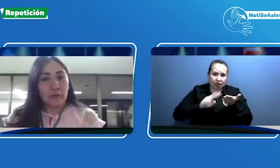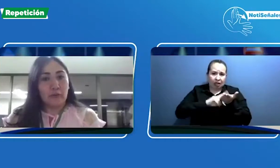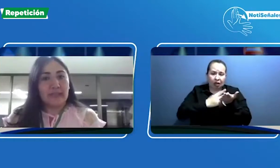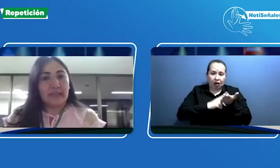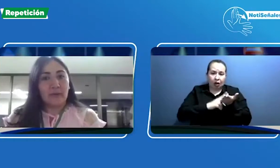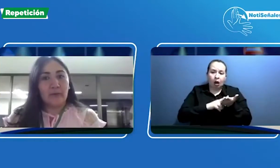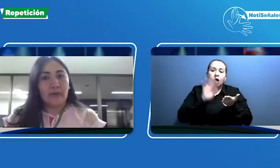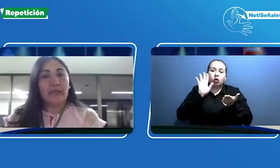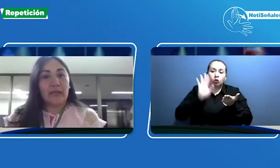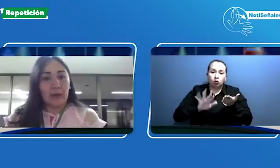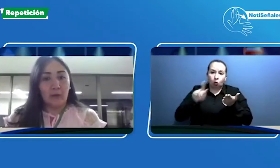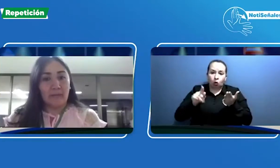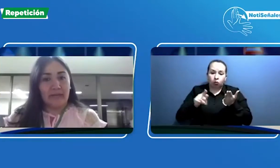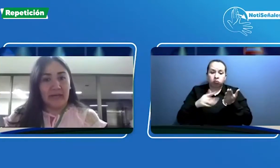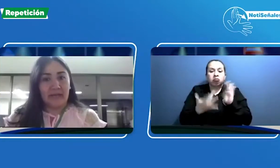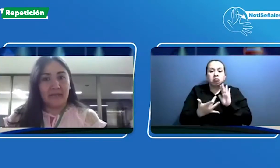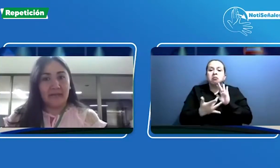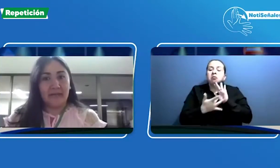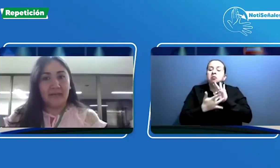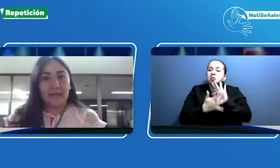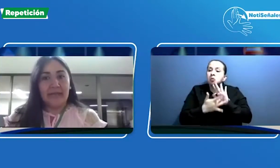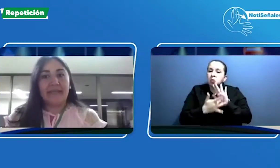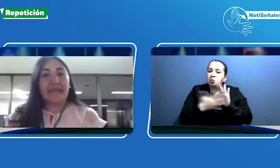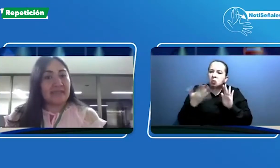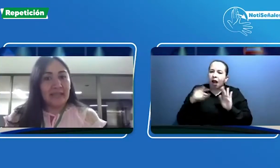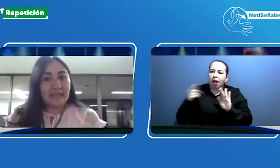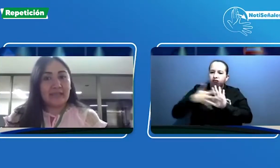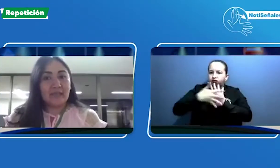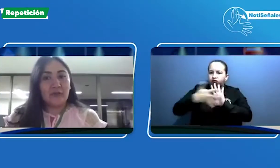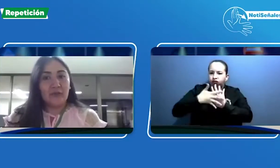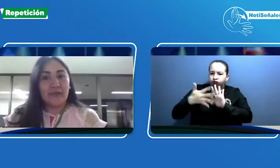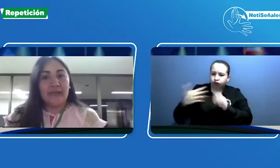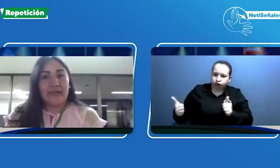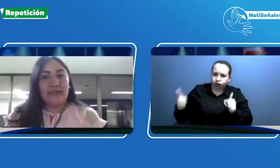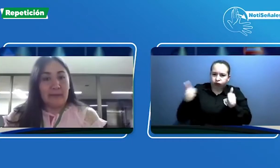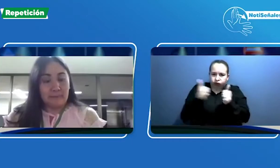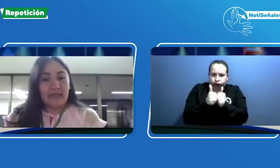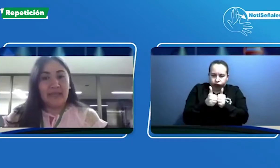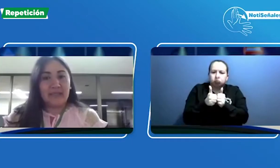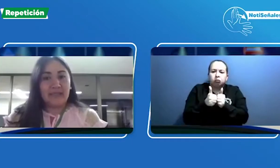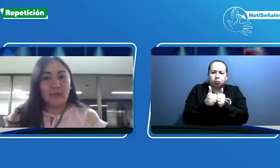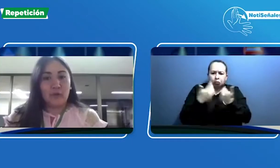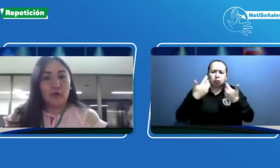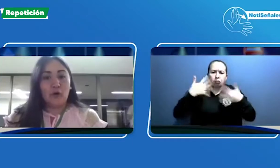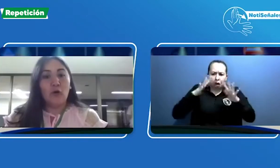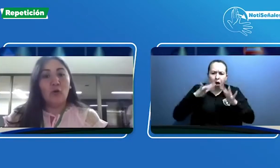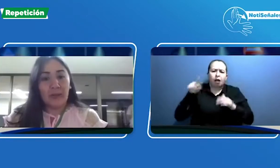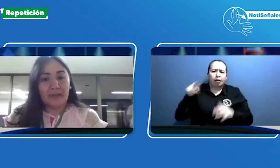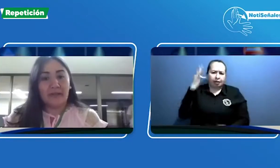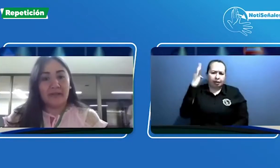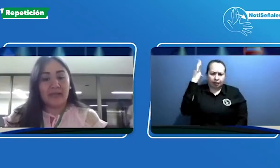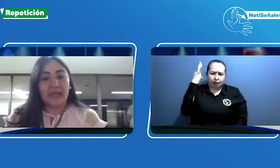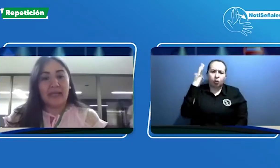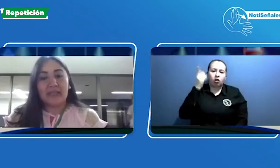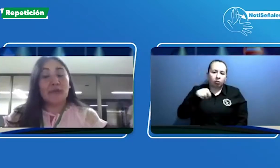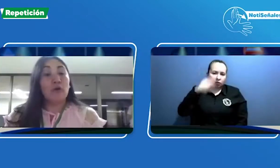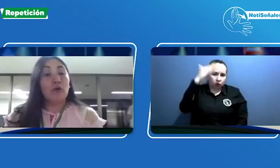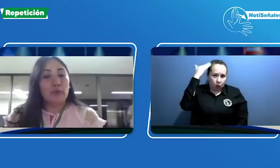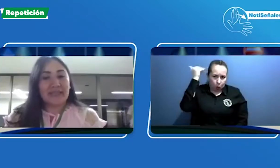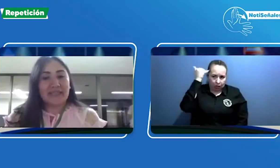modelo lingüístico que lo acompañara ¿sí? y en ese ejercicio también es testimonio Juan David